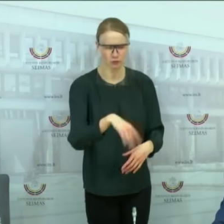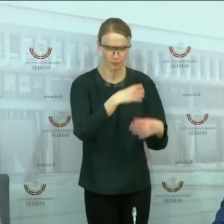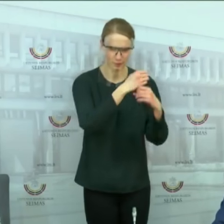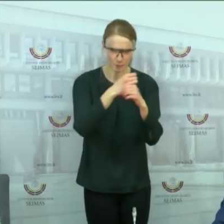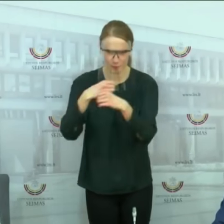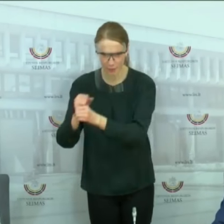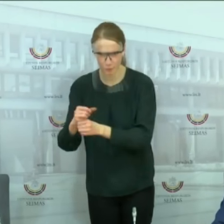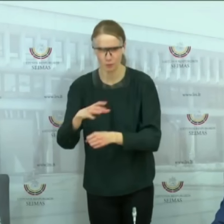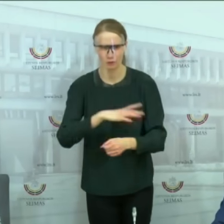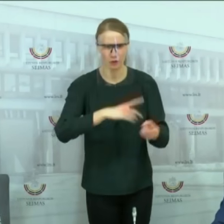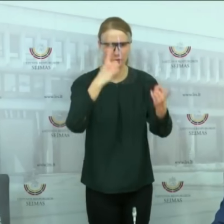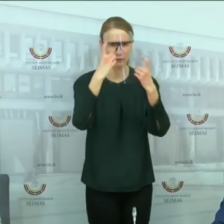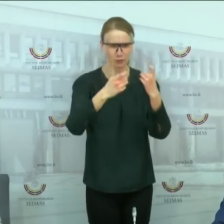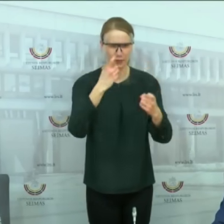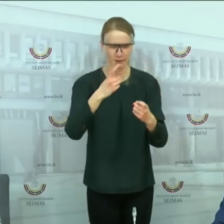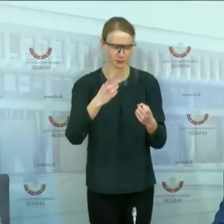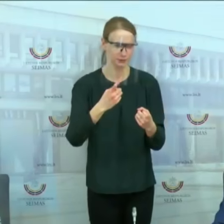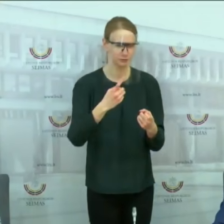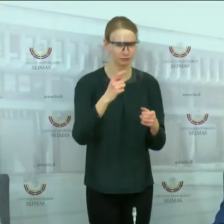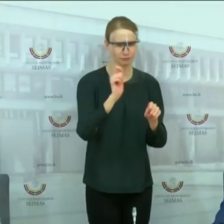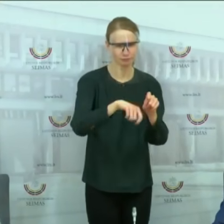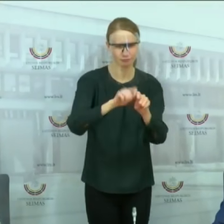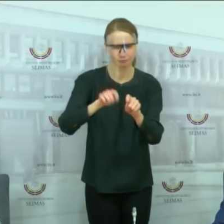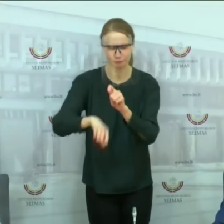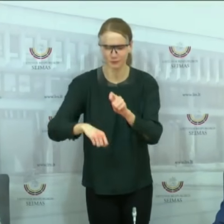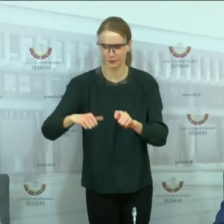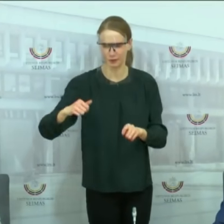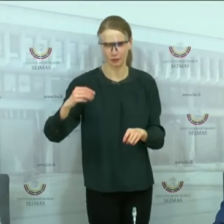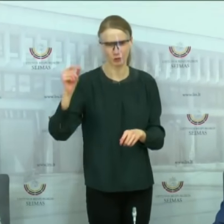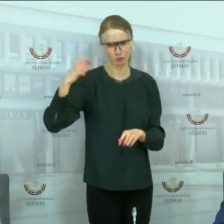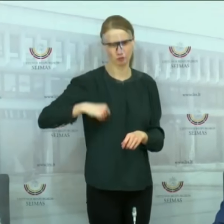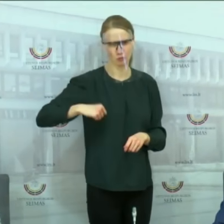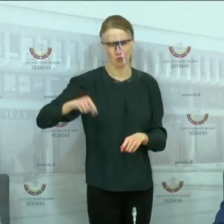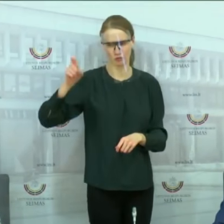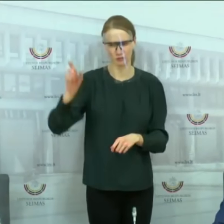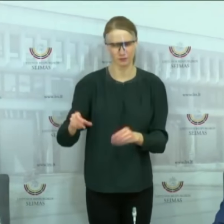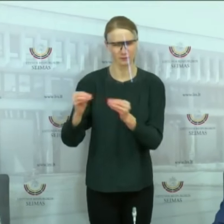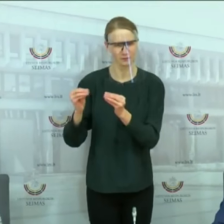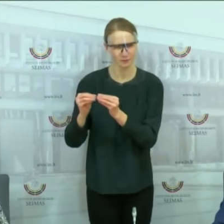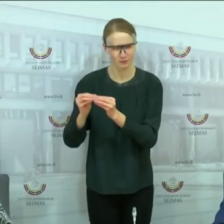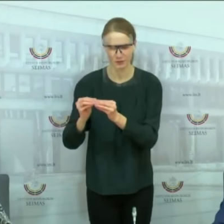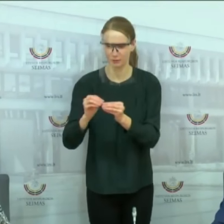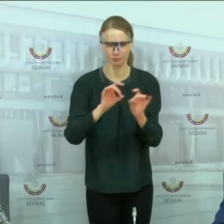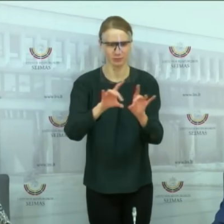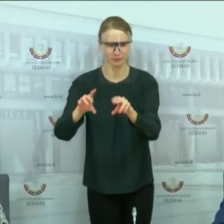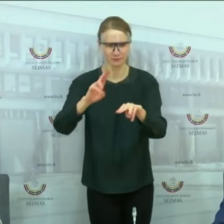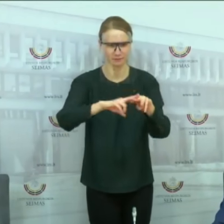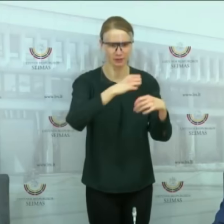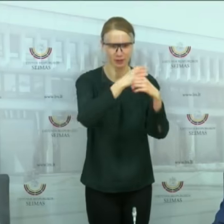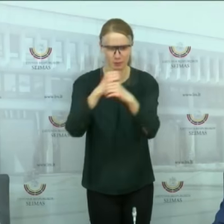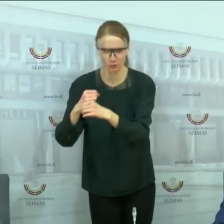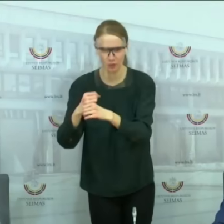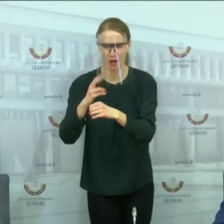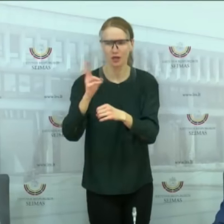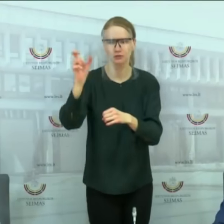laboratorijų tiriant duomenis, to paties žmogaus tiriant duomenis skirtingose vietose, ne visada būdavo galimybė jos tiksliai